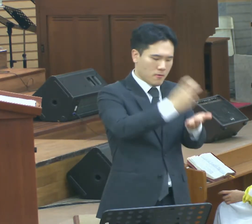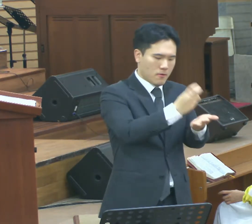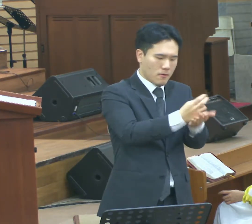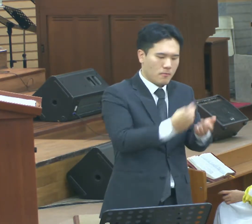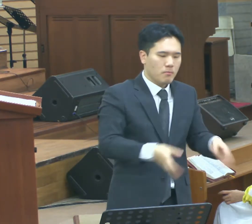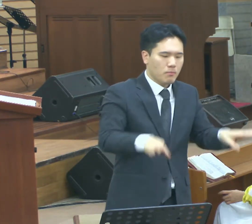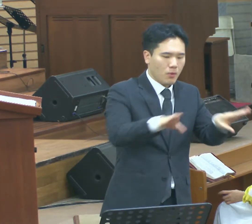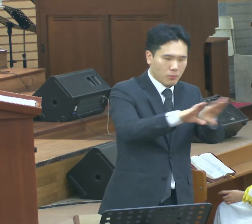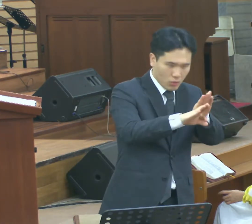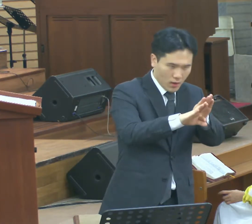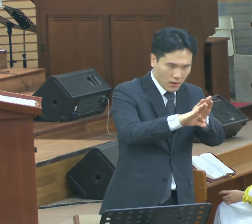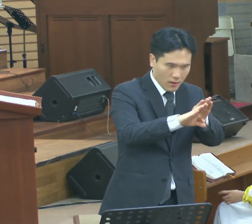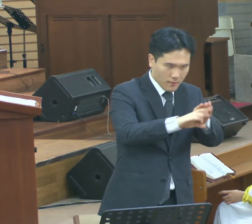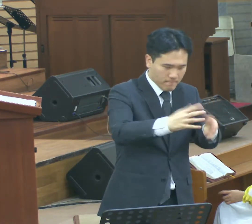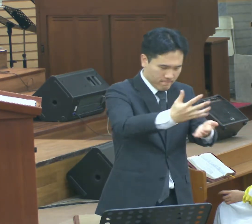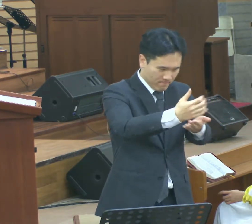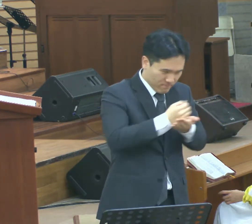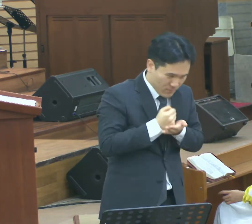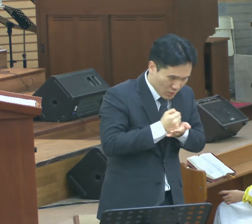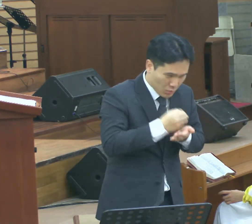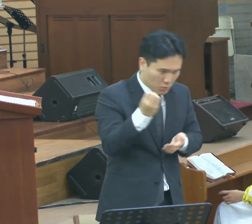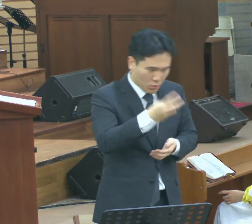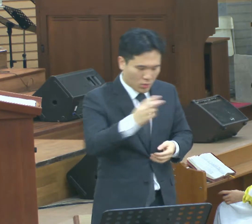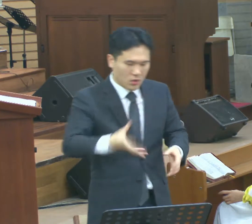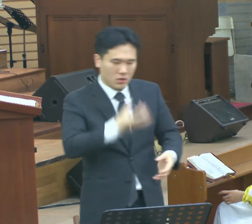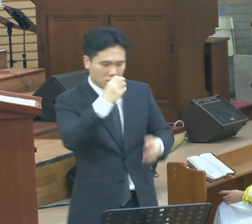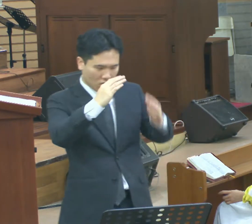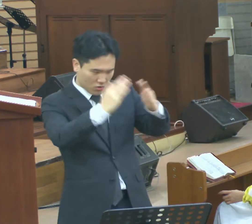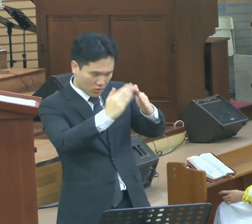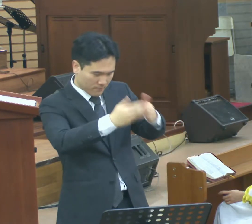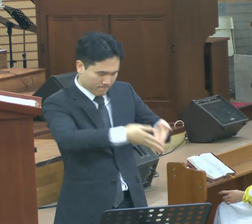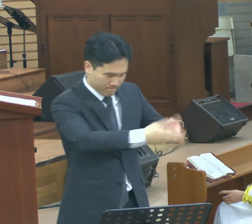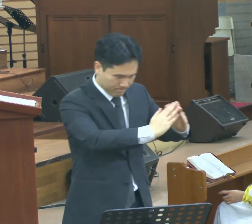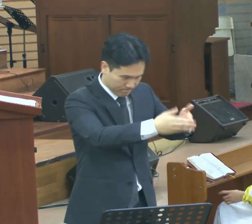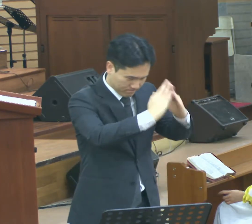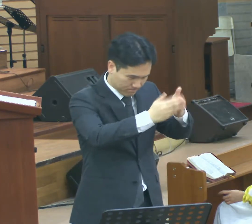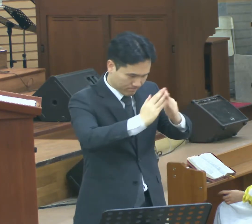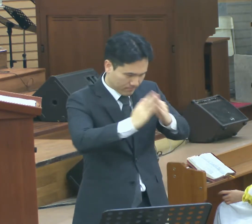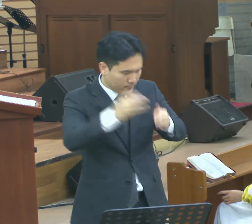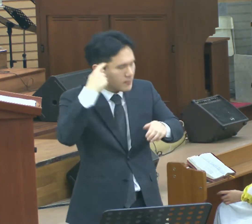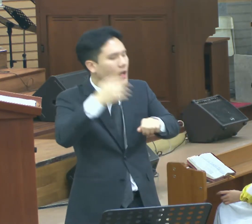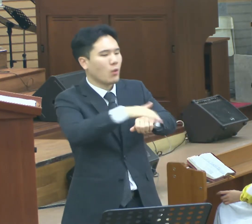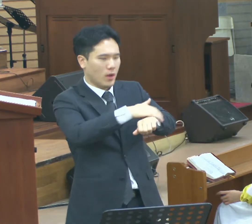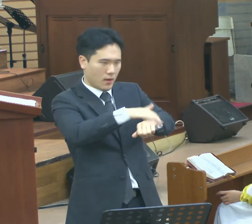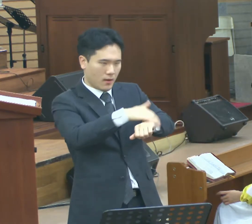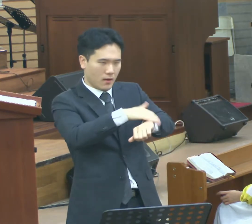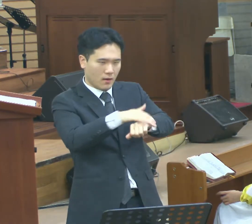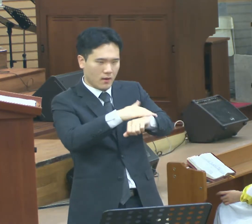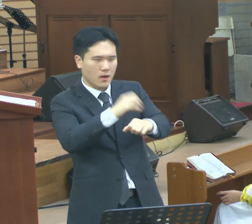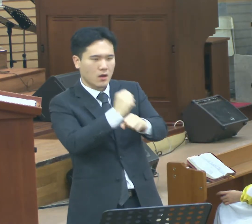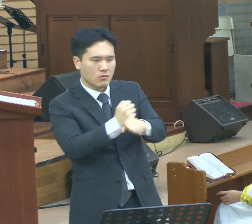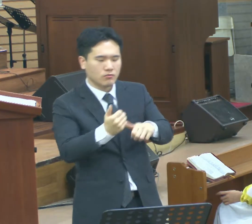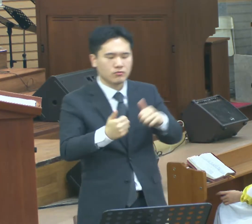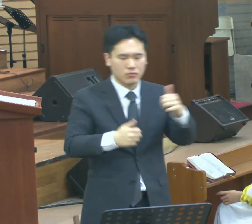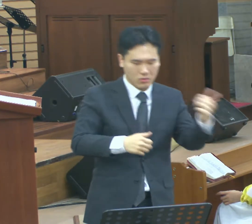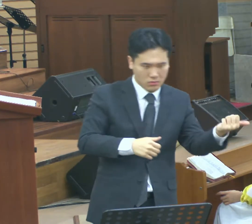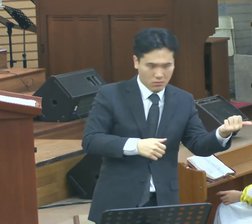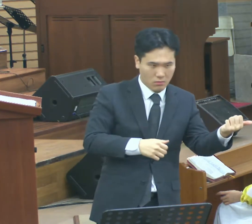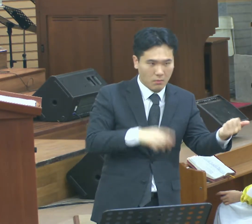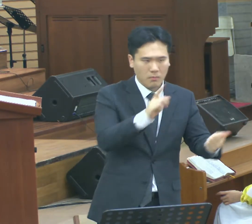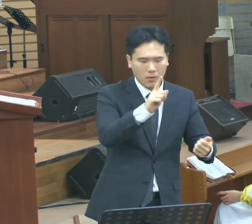지을 준비를 다 하고 죽었어요. 하나님을 하나님으로 대접하는 게 다윗만큼 평생 잘한 사람이